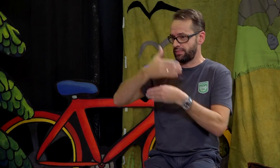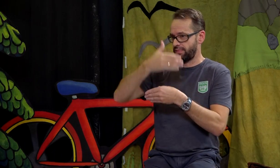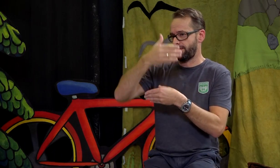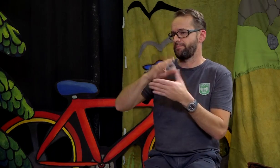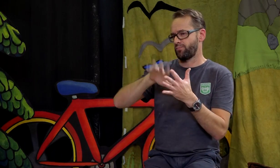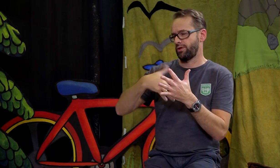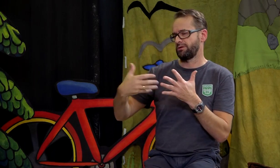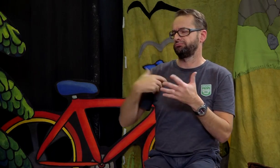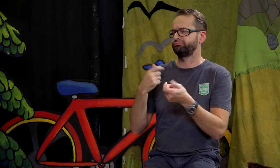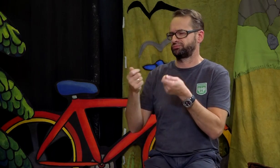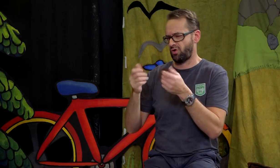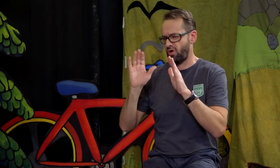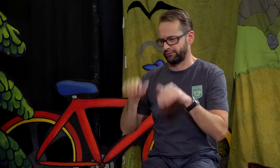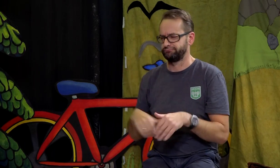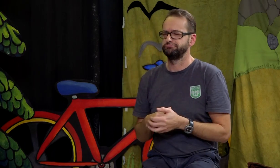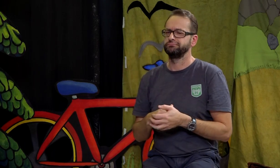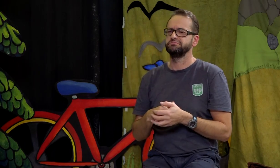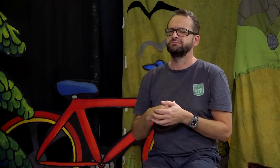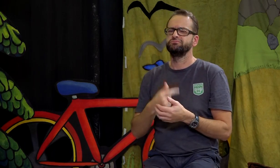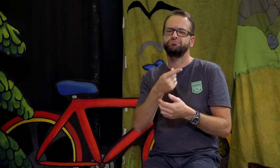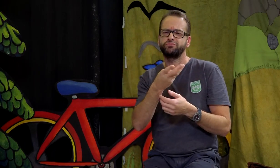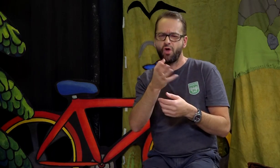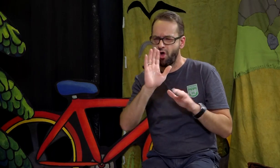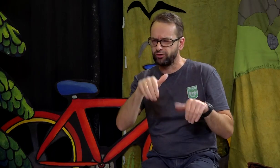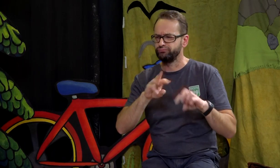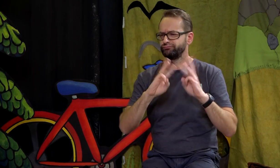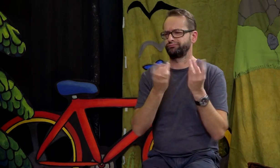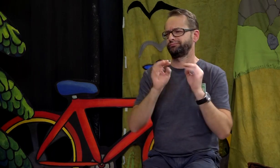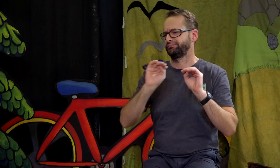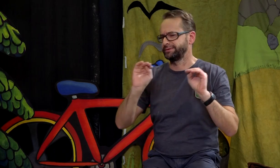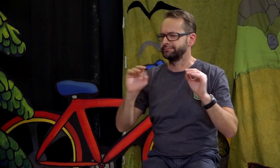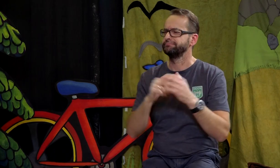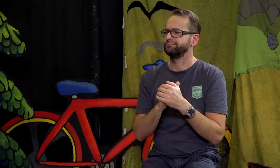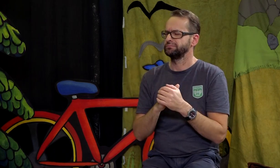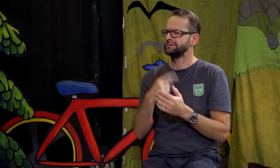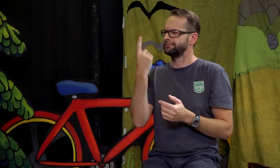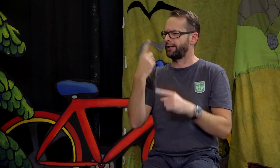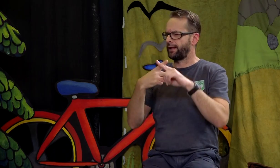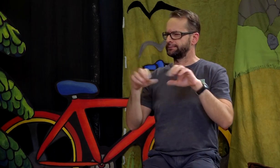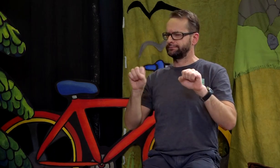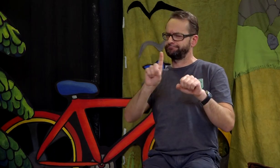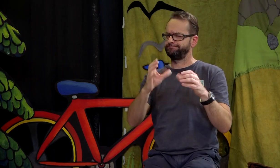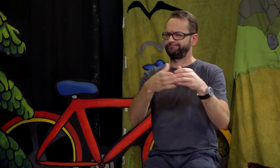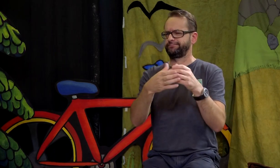ja viittomakielisiä projekteja. Siellä opetin paljon. Sitten yksi ryhmä oli